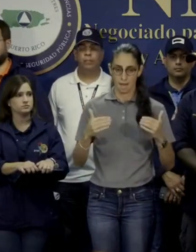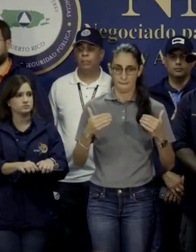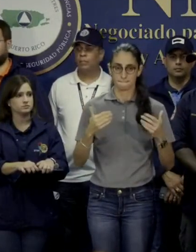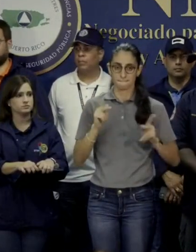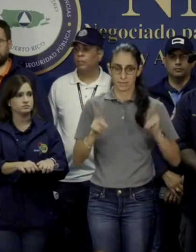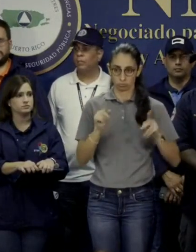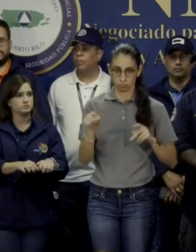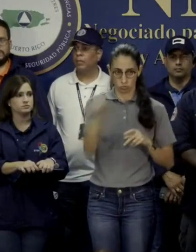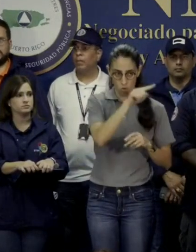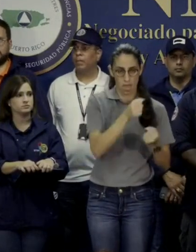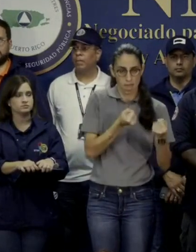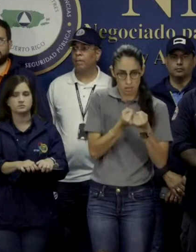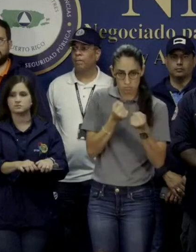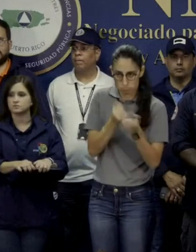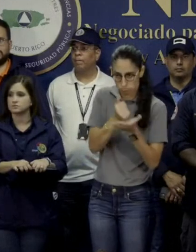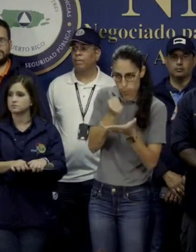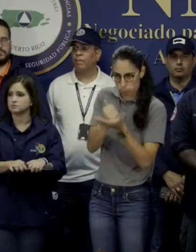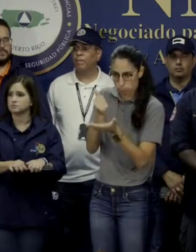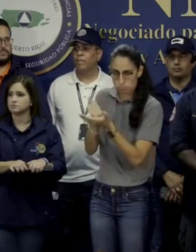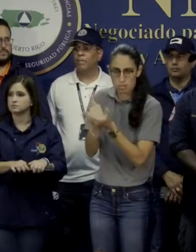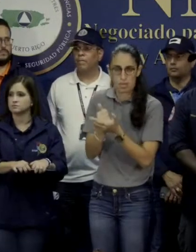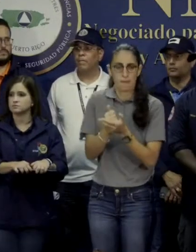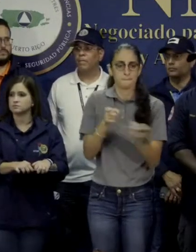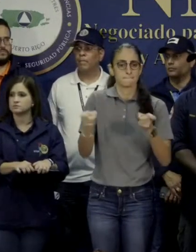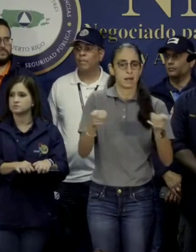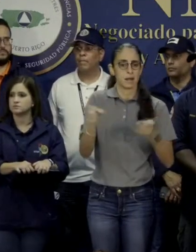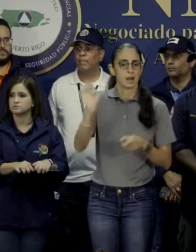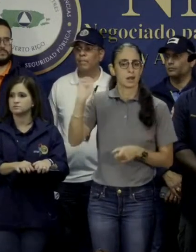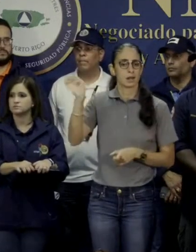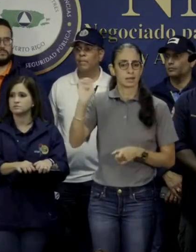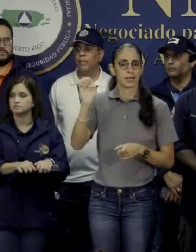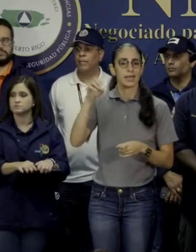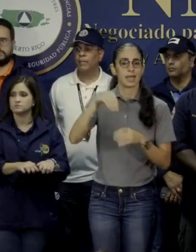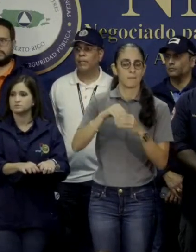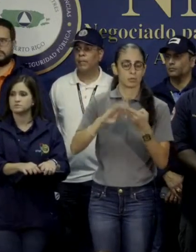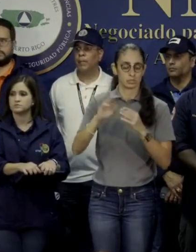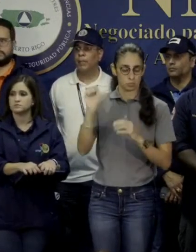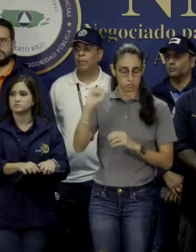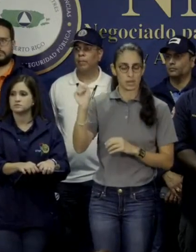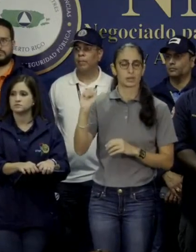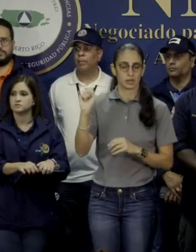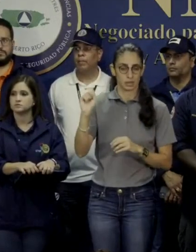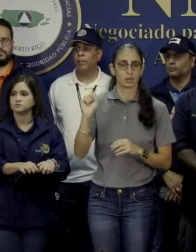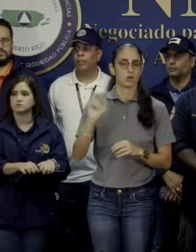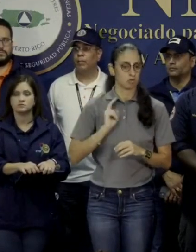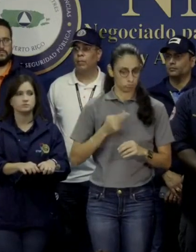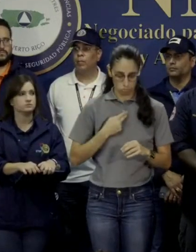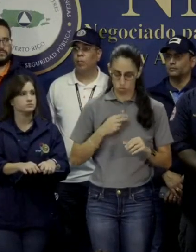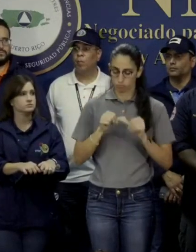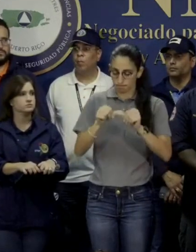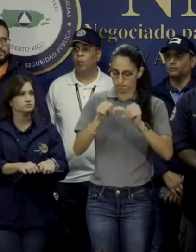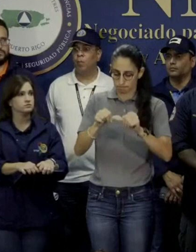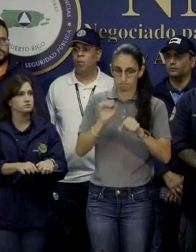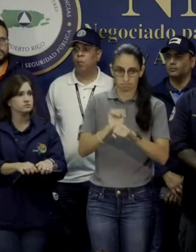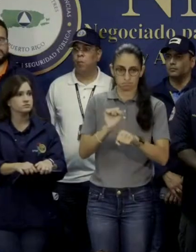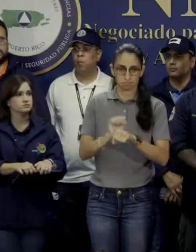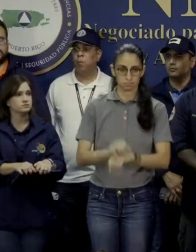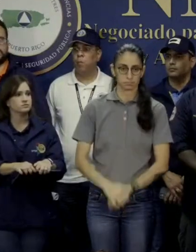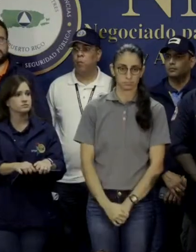postigado allí apoyando al personal de manejo de emergencia del municipio de Salinas y vamos a continuar con esa misión así se nos